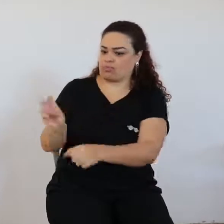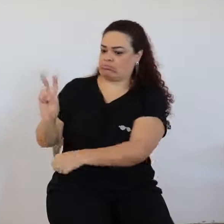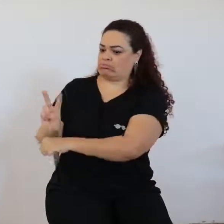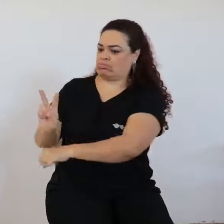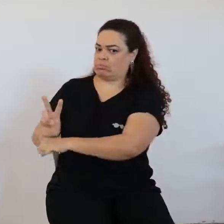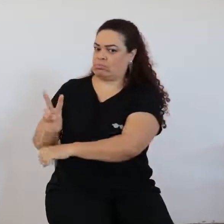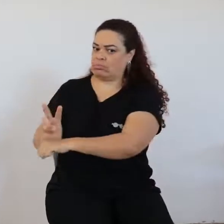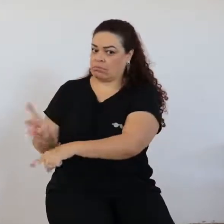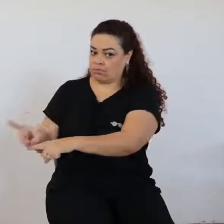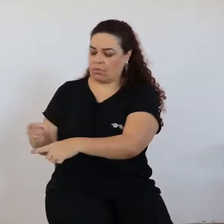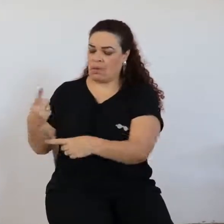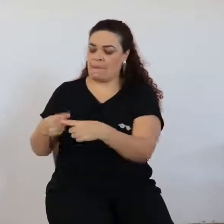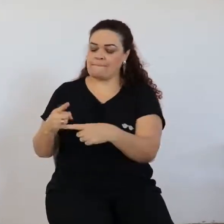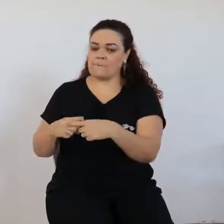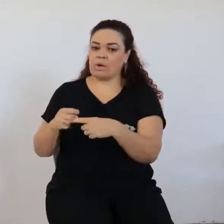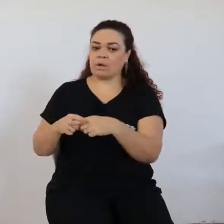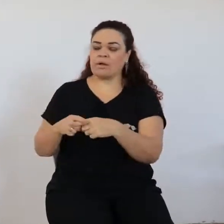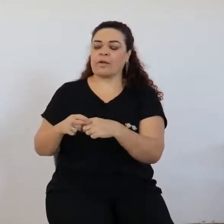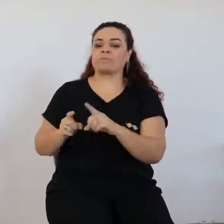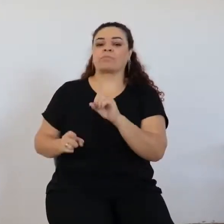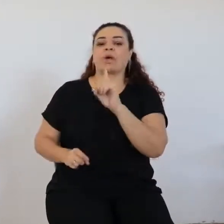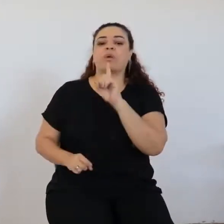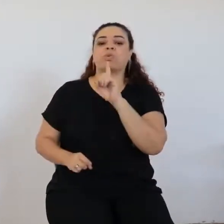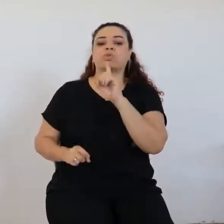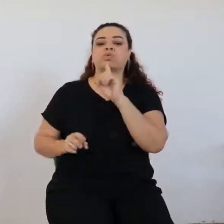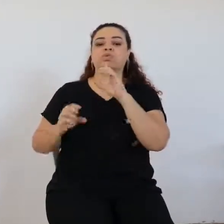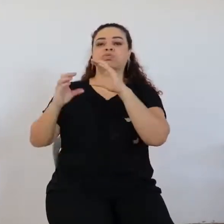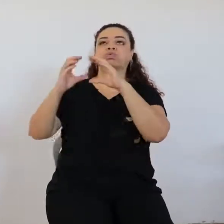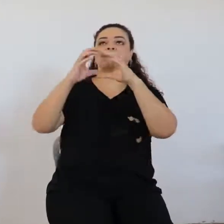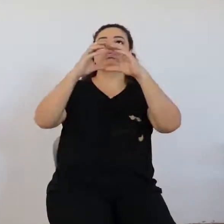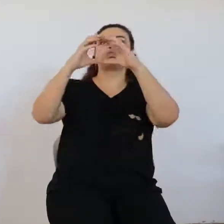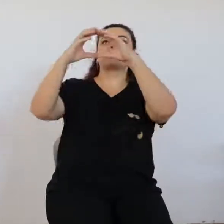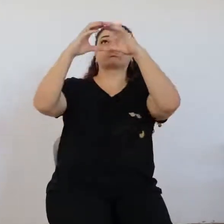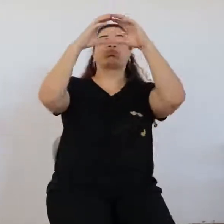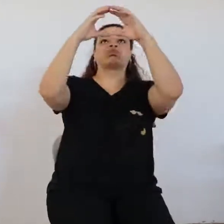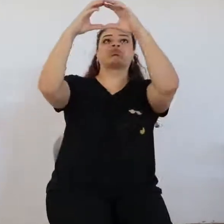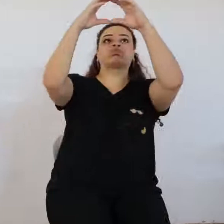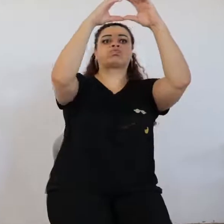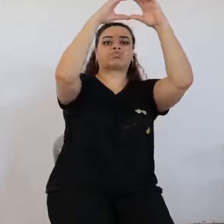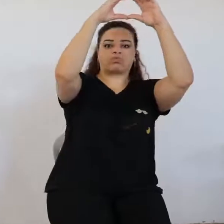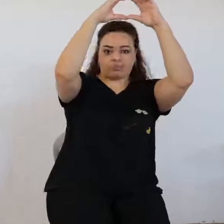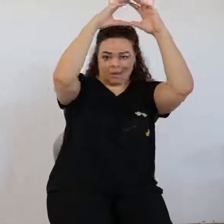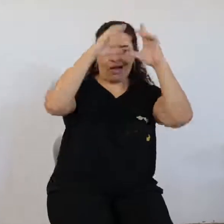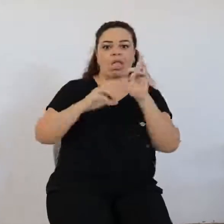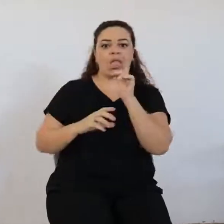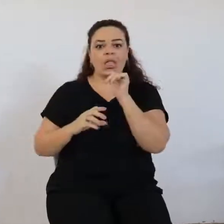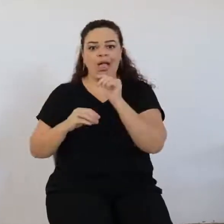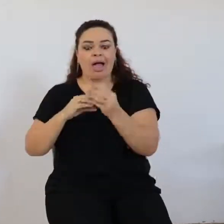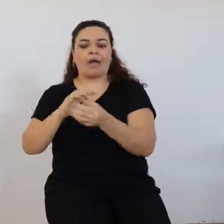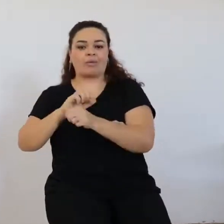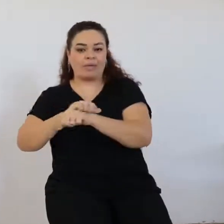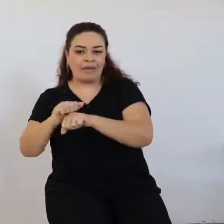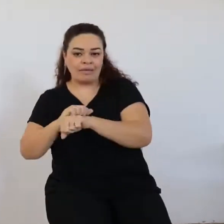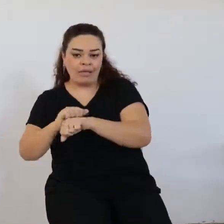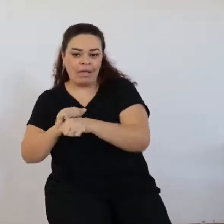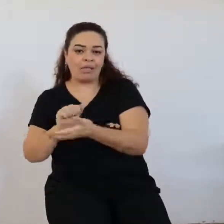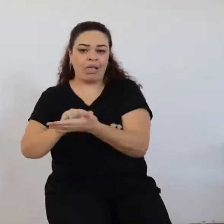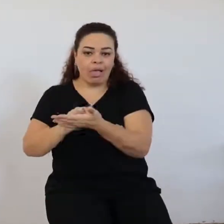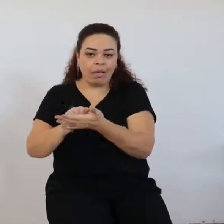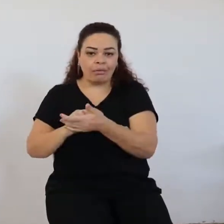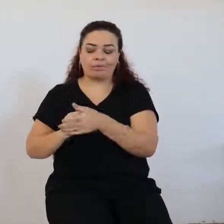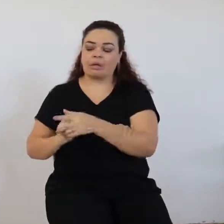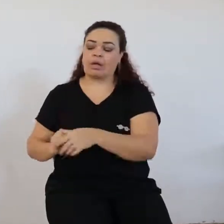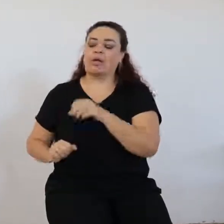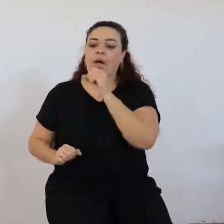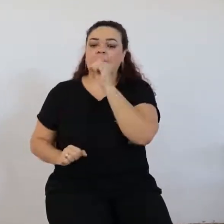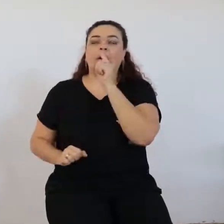estar fazendo junto com a criança, para que a criança, por exemplo, não tome lá o líquido da bolinha de sabão. Então é muito importante a